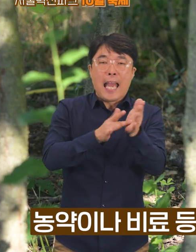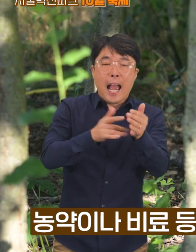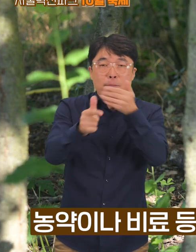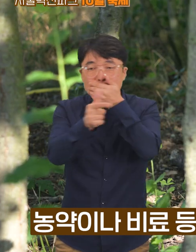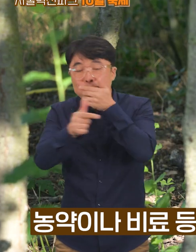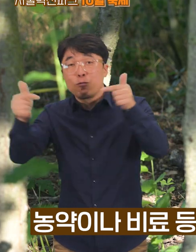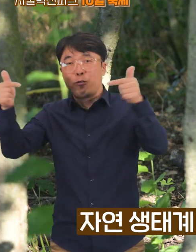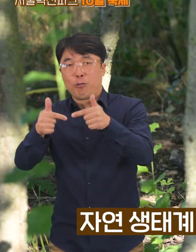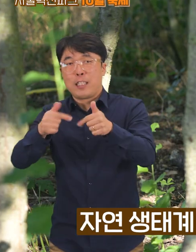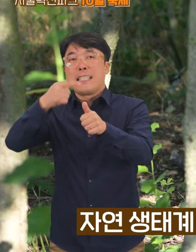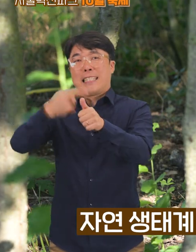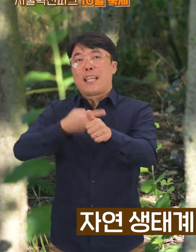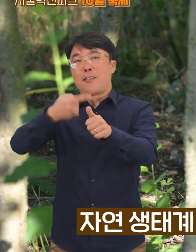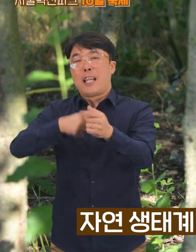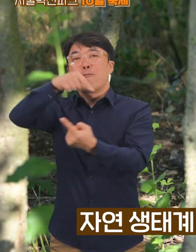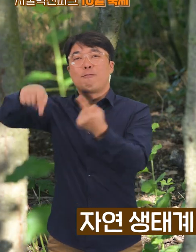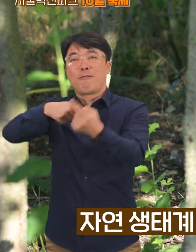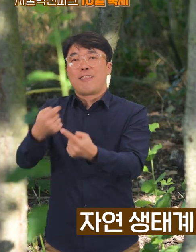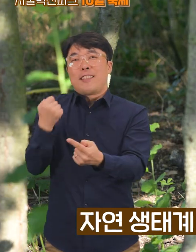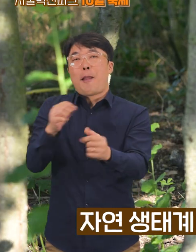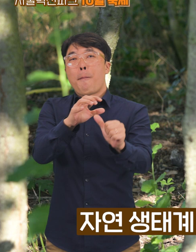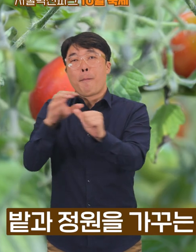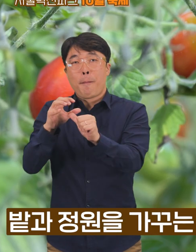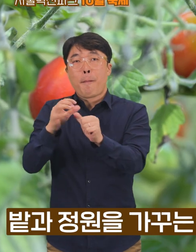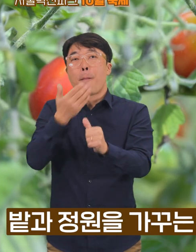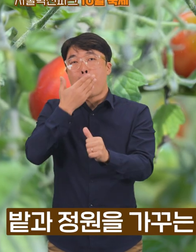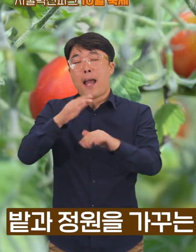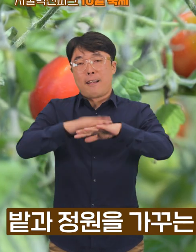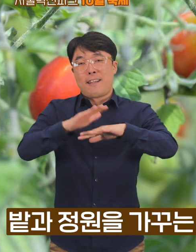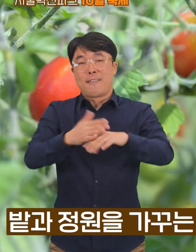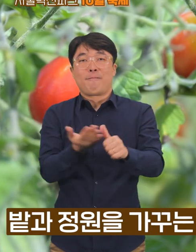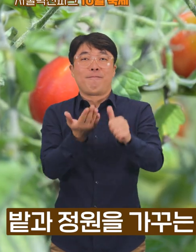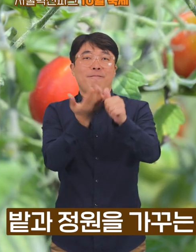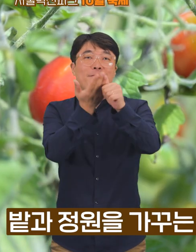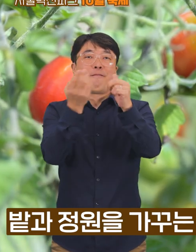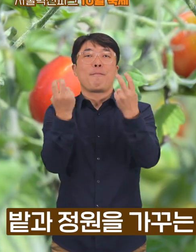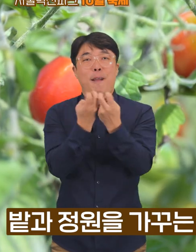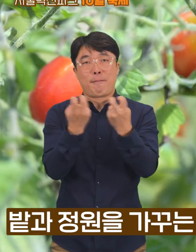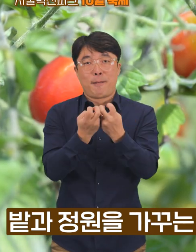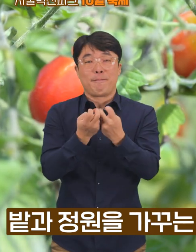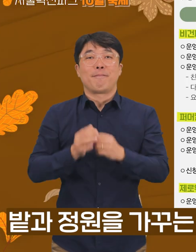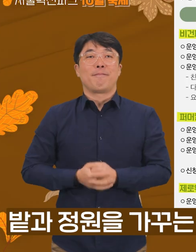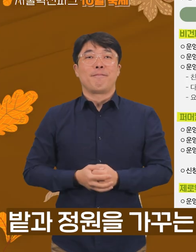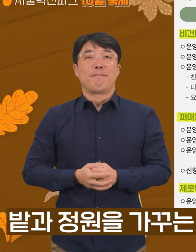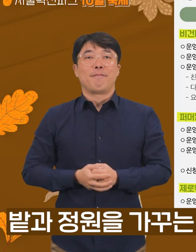화학물질 투입을 자제하고 자연 생태계 순환 능력을 이용하여 밭과 정원을 가꾸는 지속 가능한 농업을